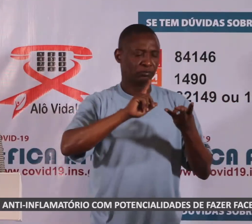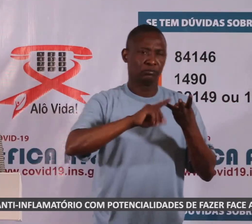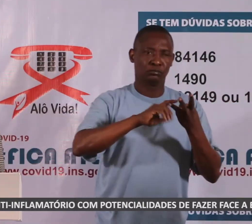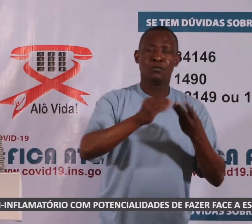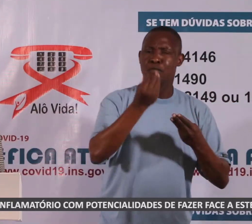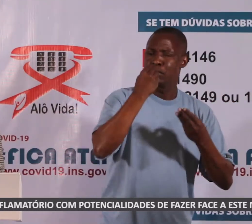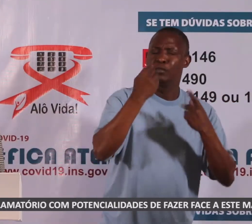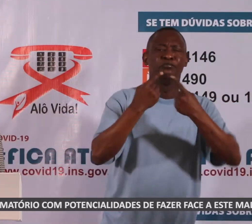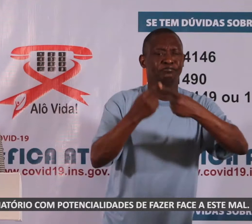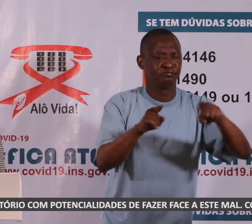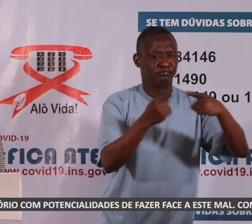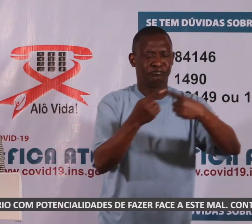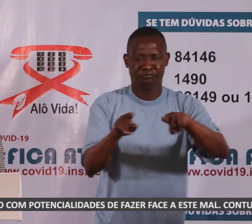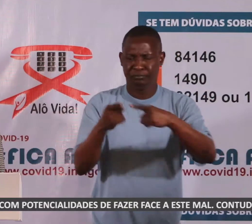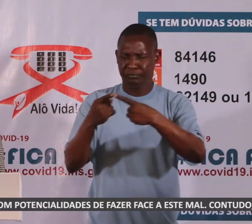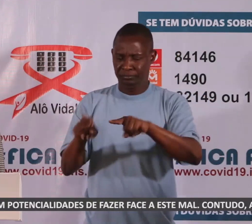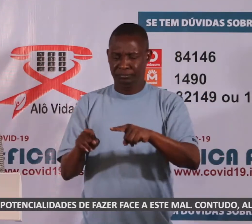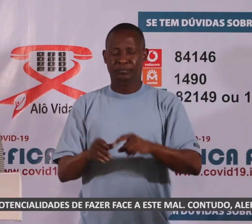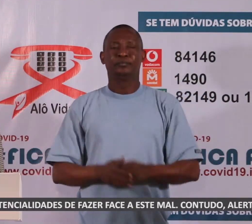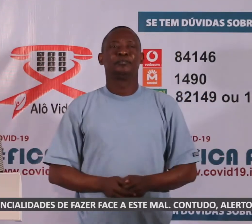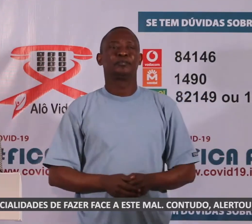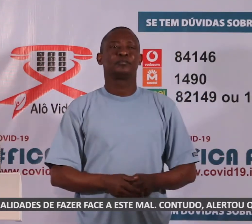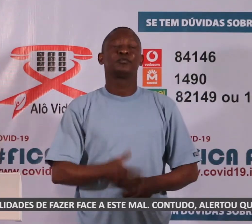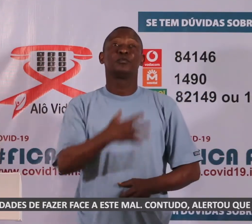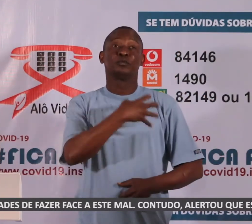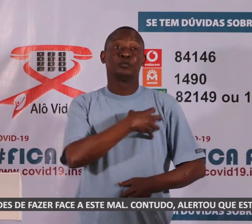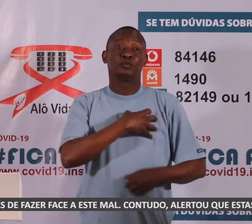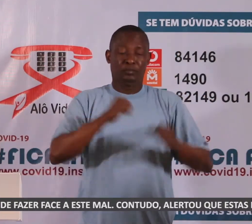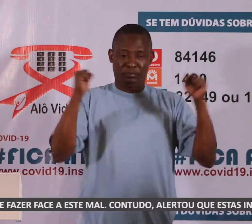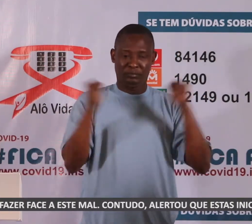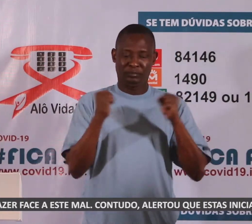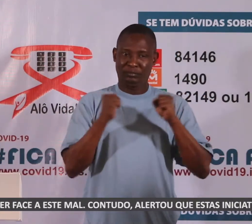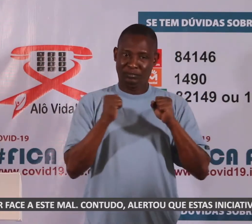equilibrada. O Ministério da Saúde não recomenda